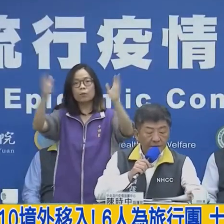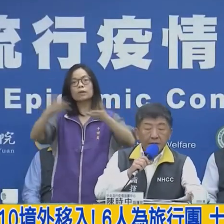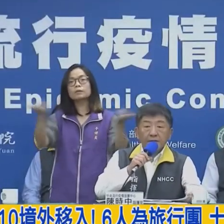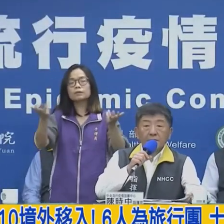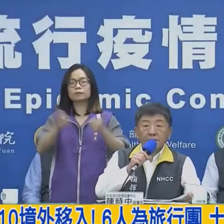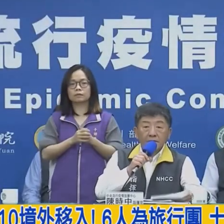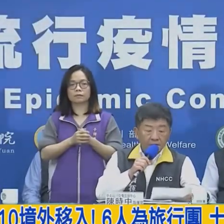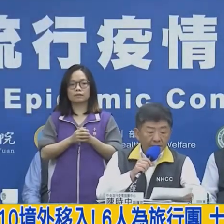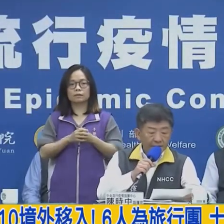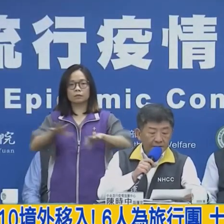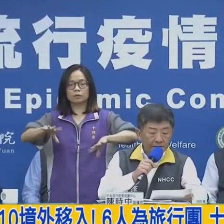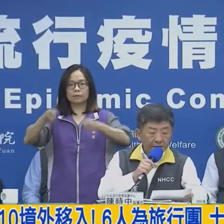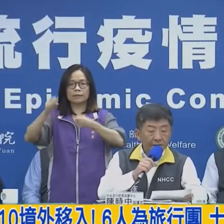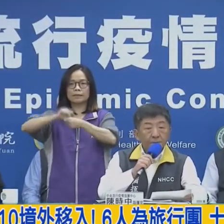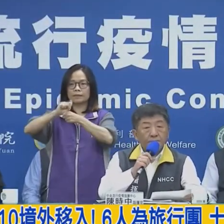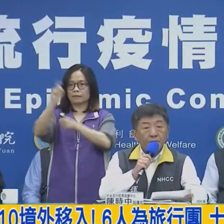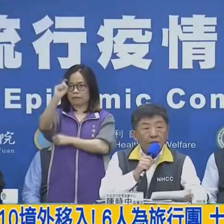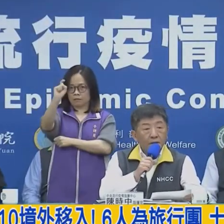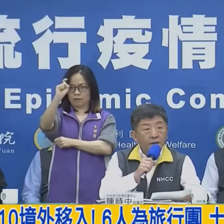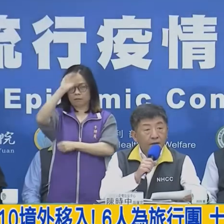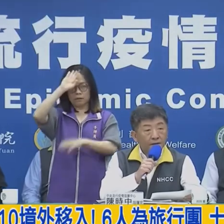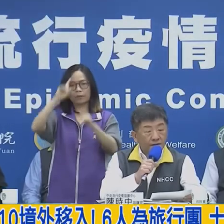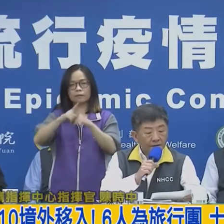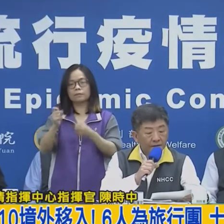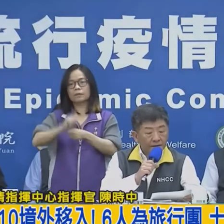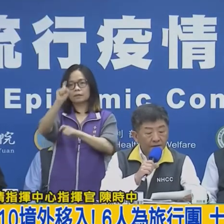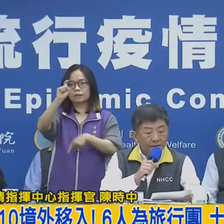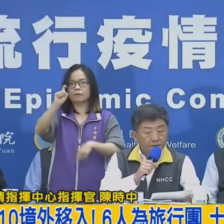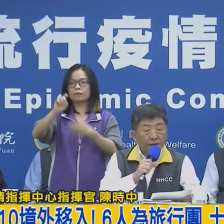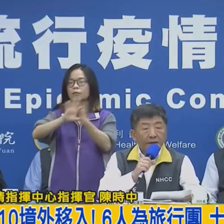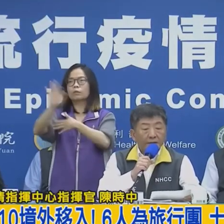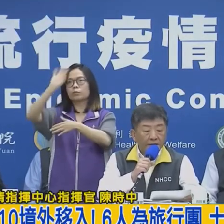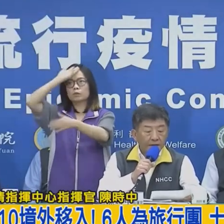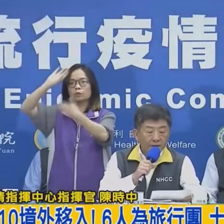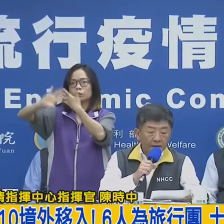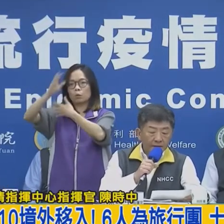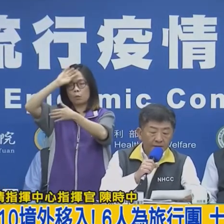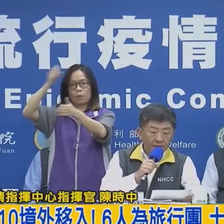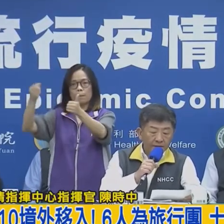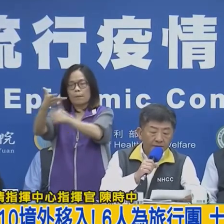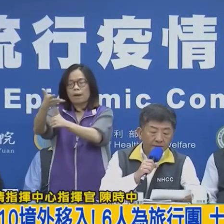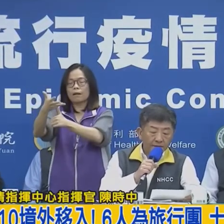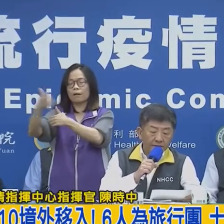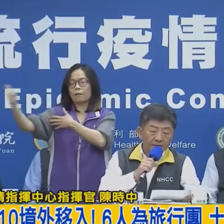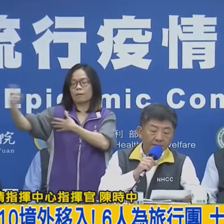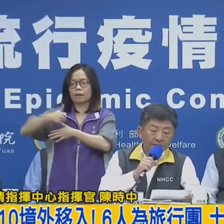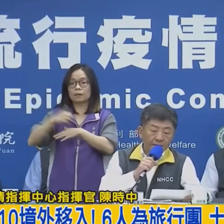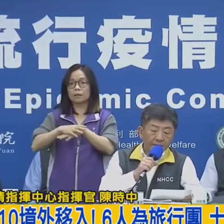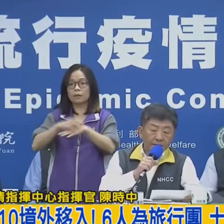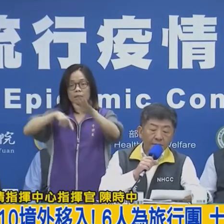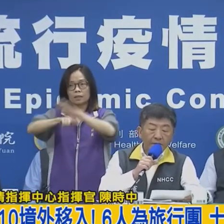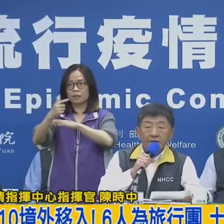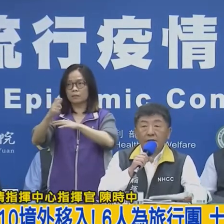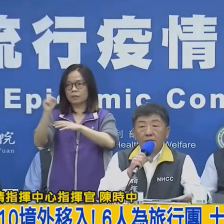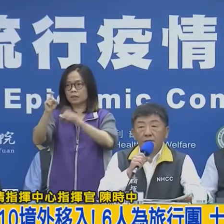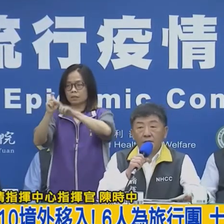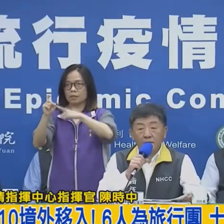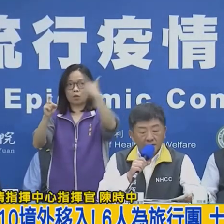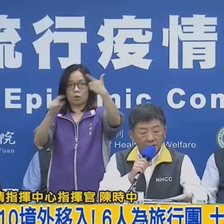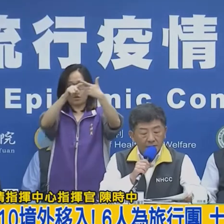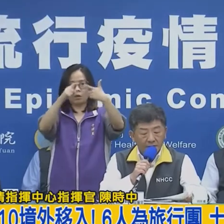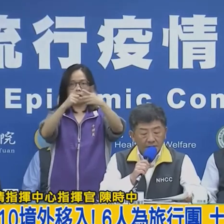是有我们新增10个境外移入的案例，其中6人为旅行